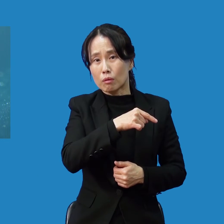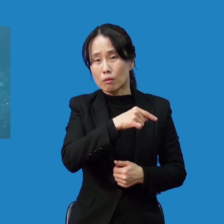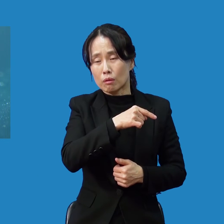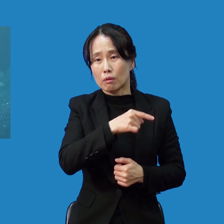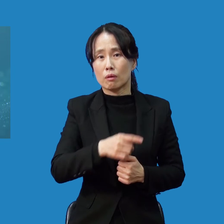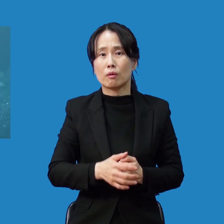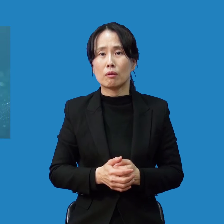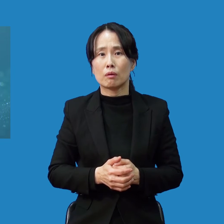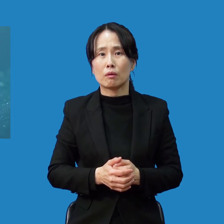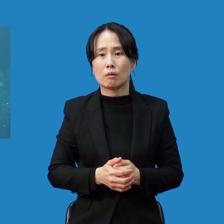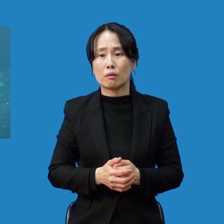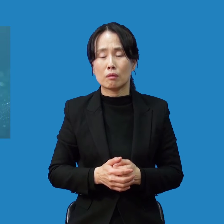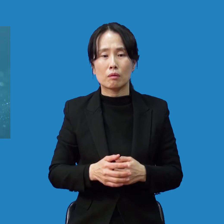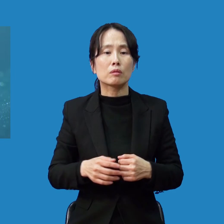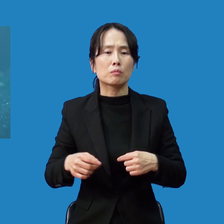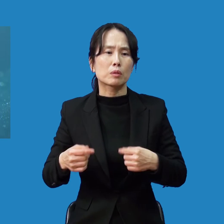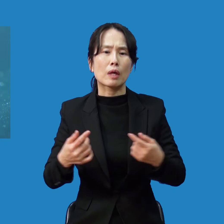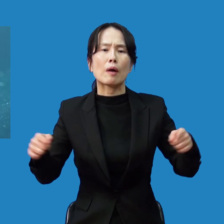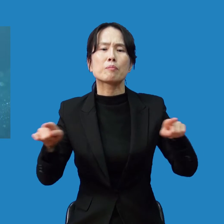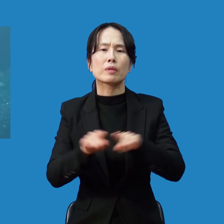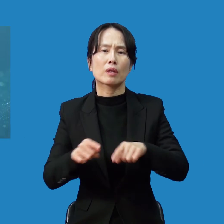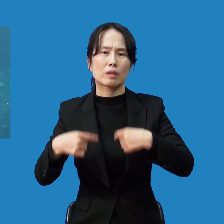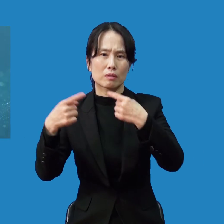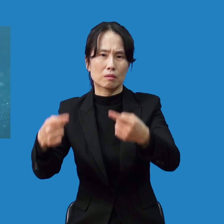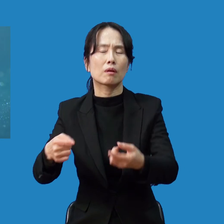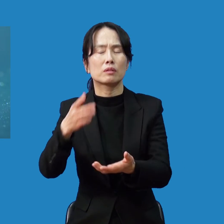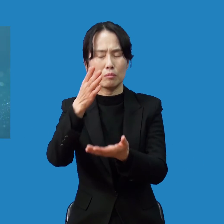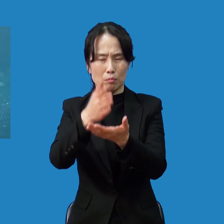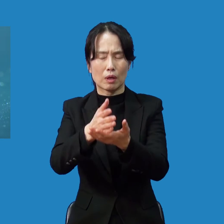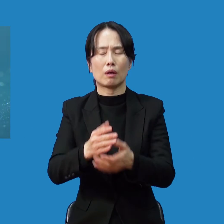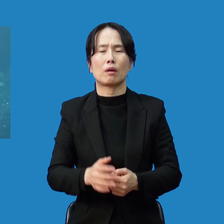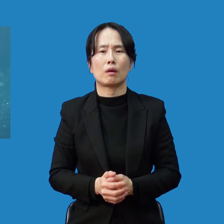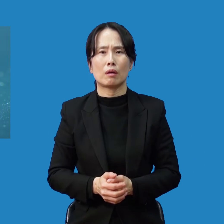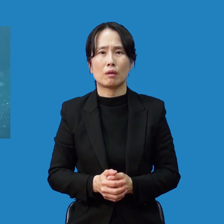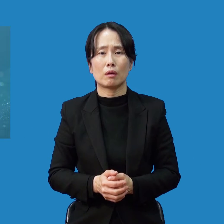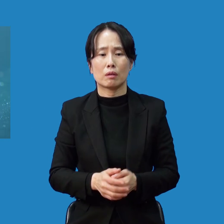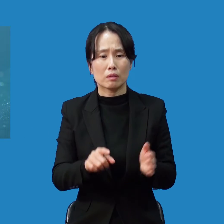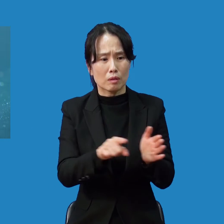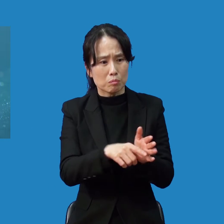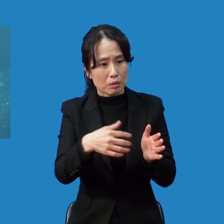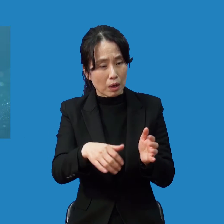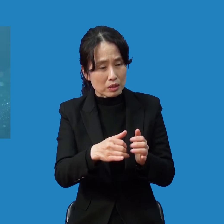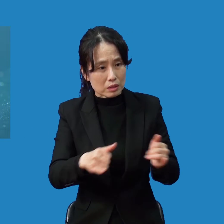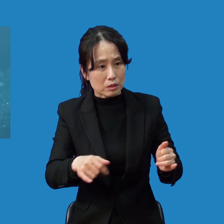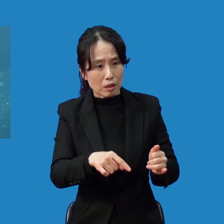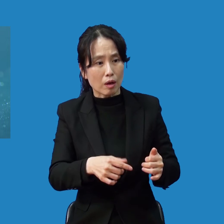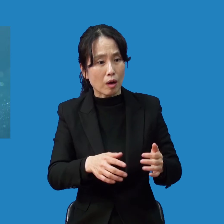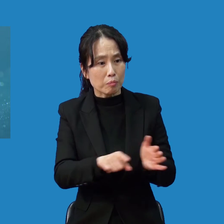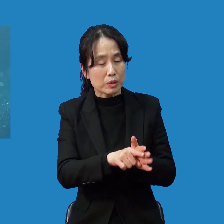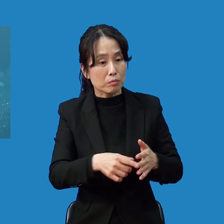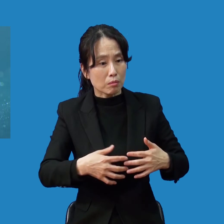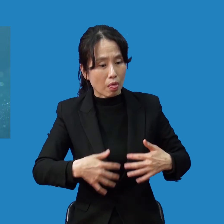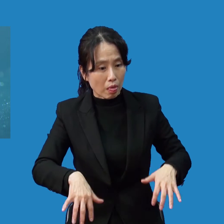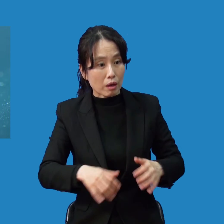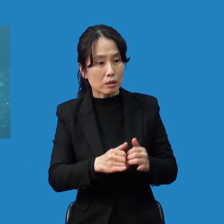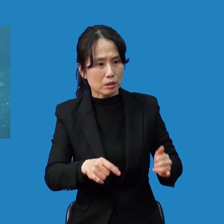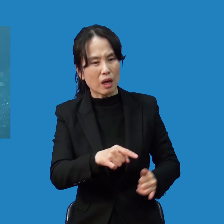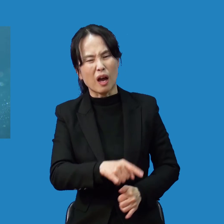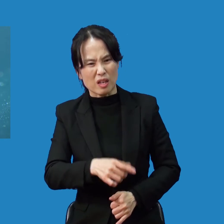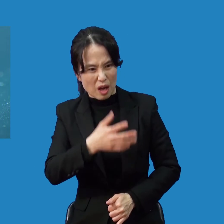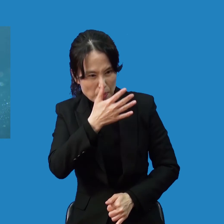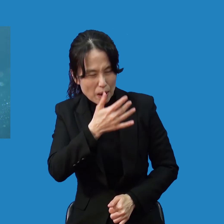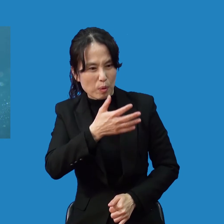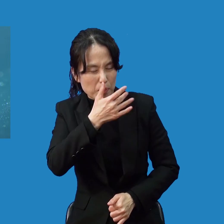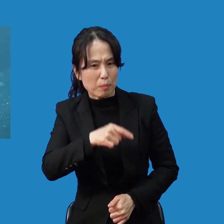들어가지 말아야 됩니다. 그럴 때도 그 초신자를 뭐가 문제냐 이 바보야, 아무것도 아니야 하고 막 몰아세우면서